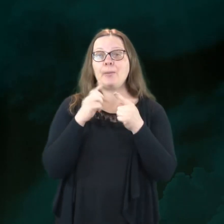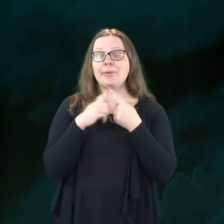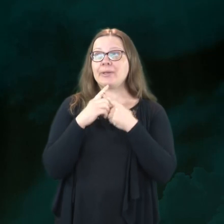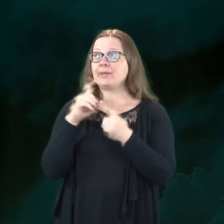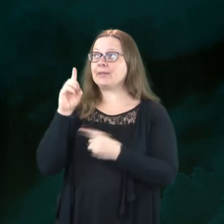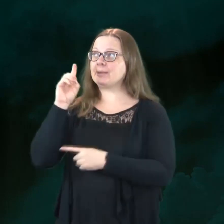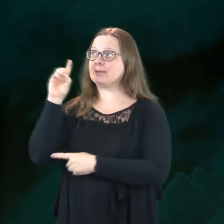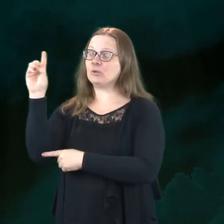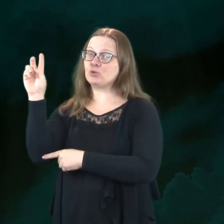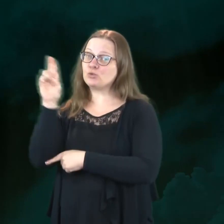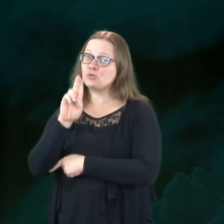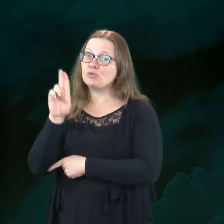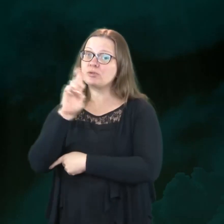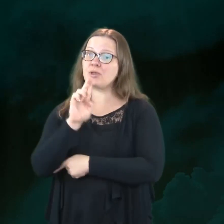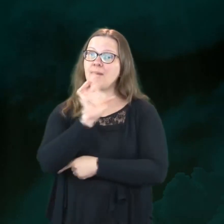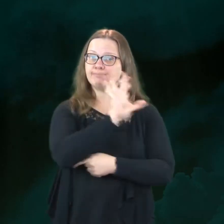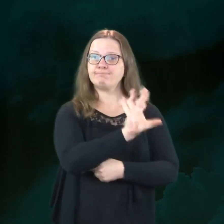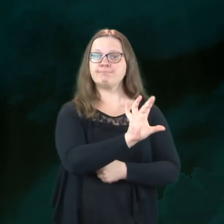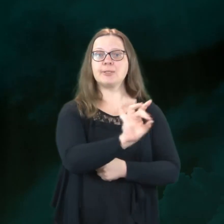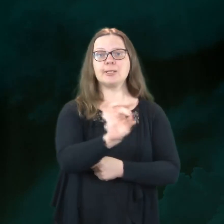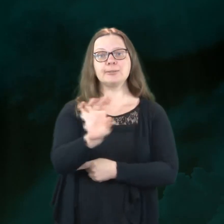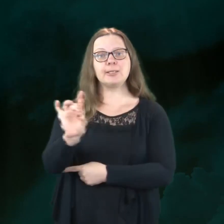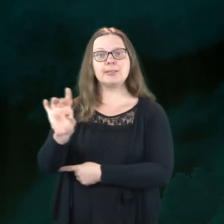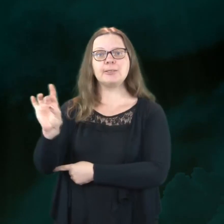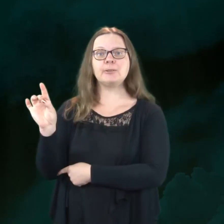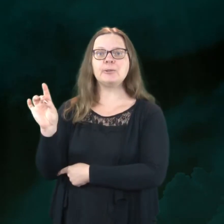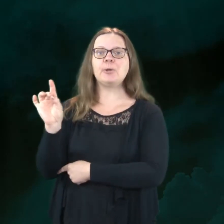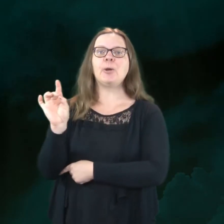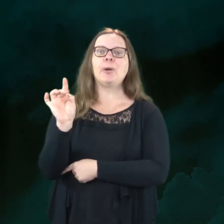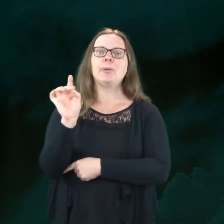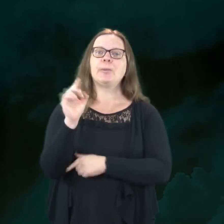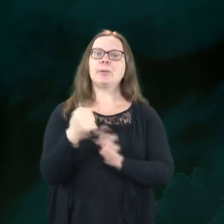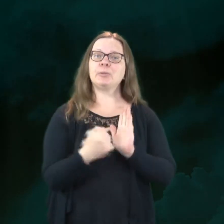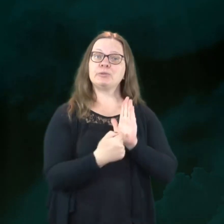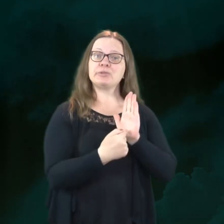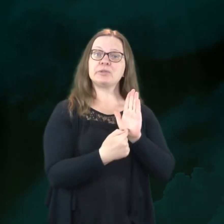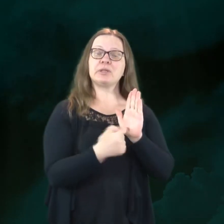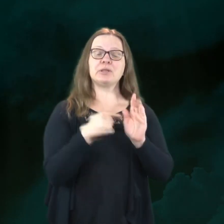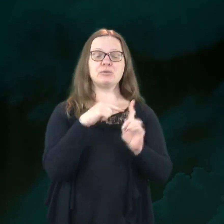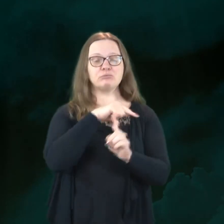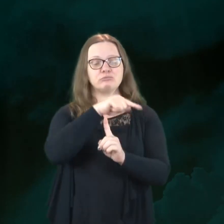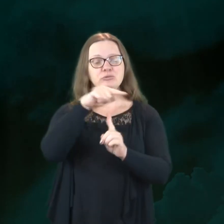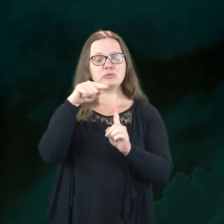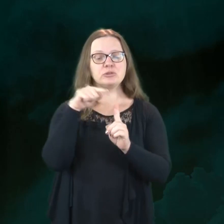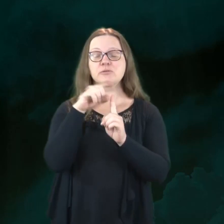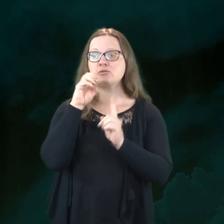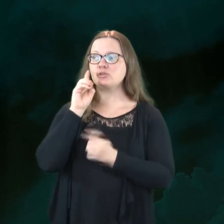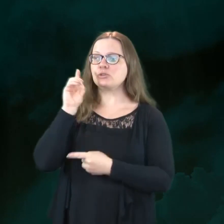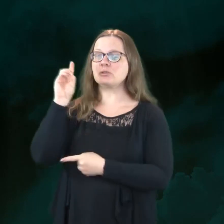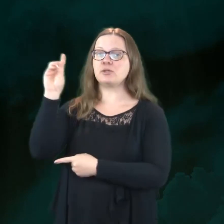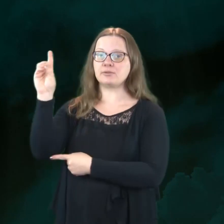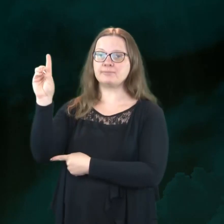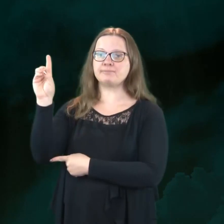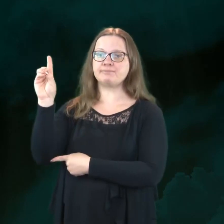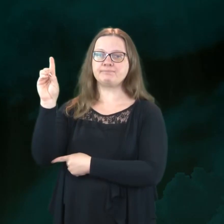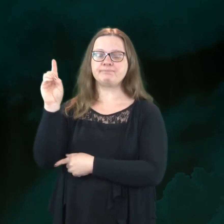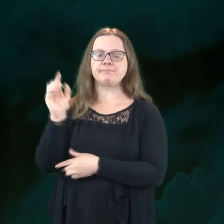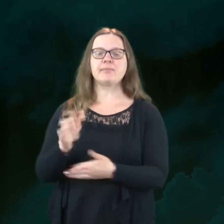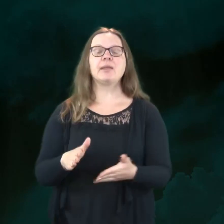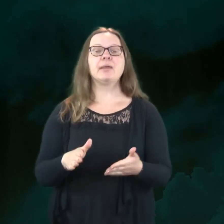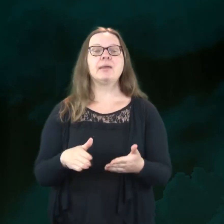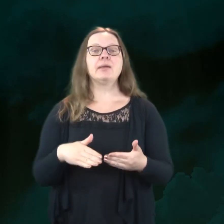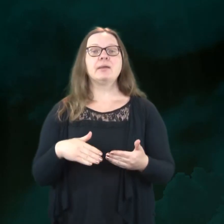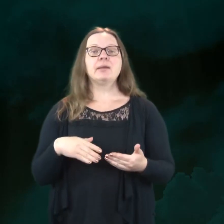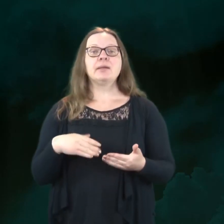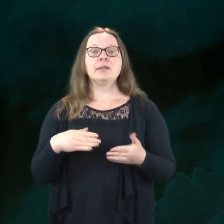dando palavra de orientação, de direção, não é isso? Que o Senhor, nós precisamos de oração de vocês. Saudai todos